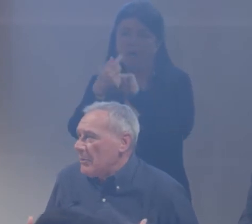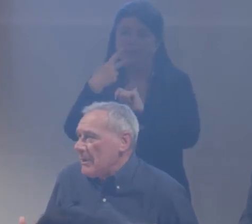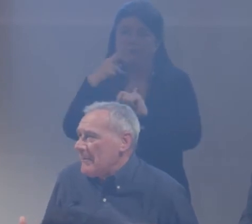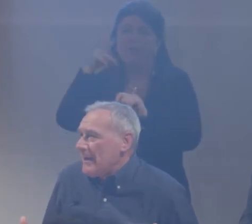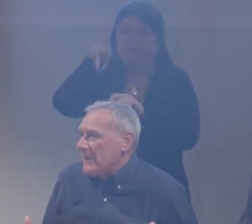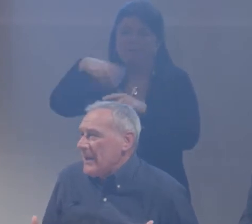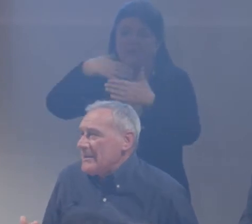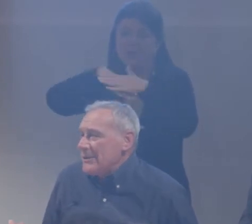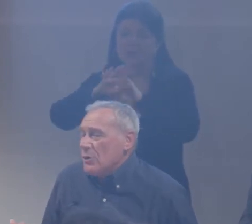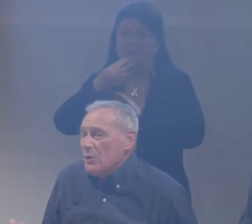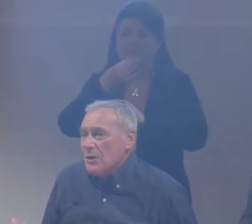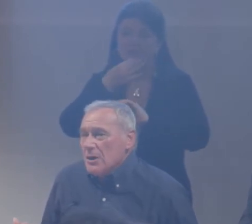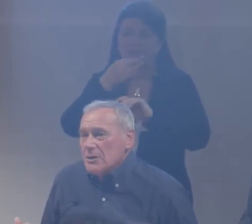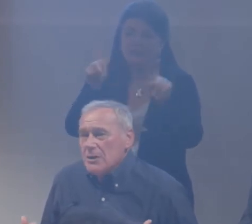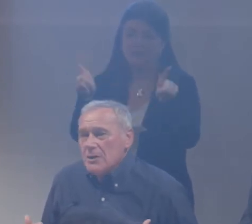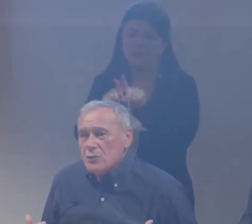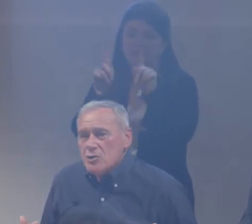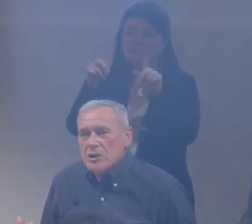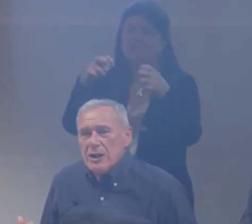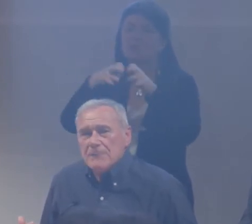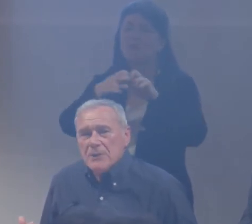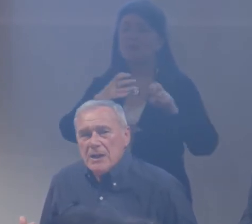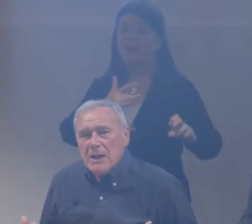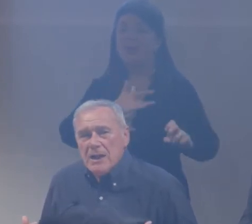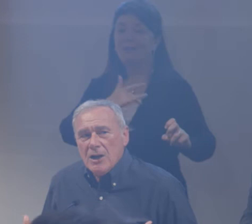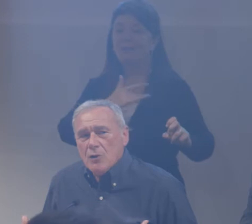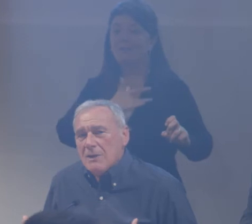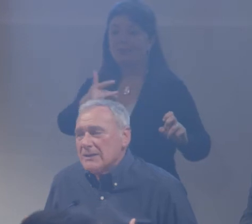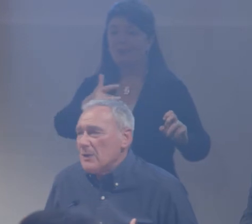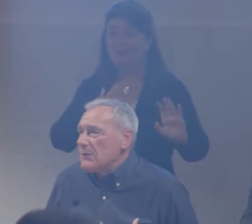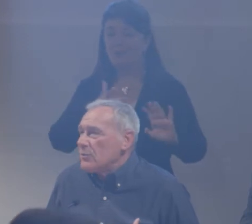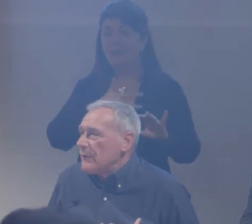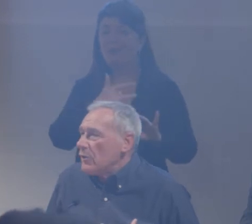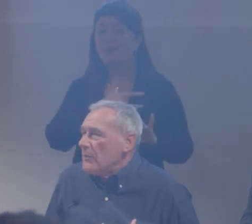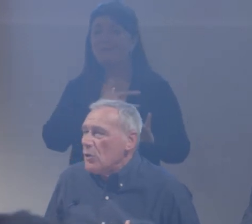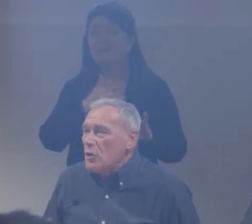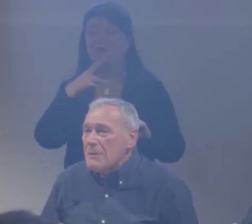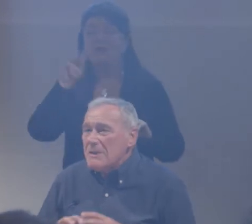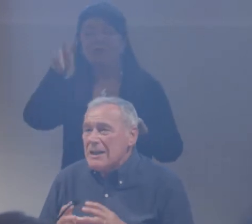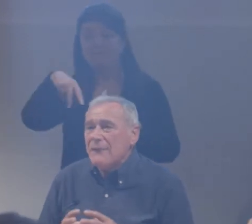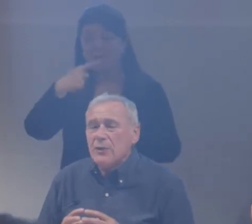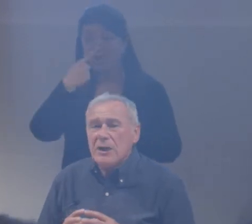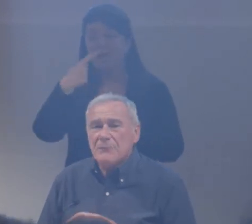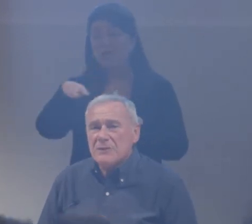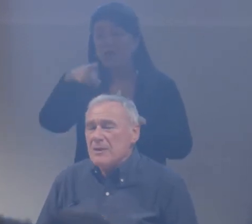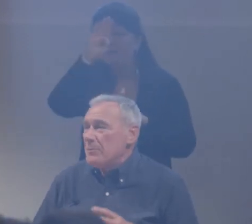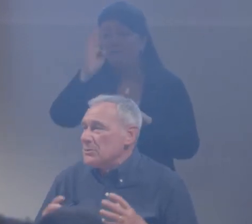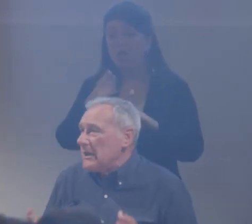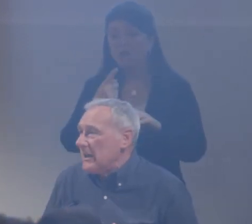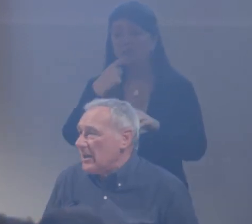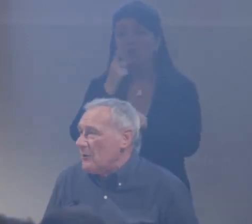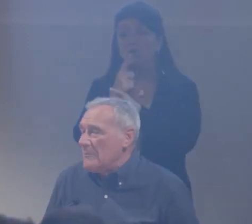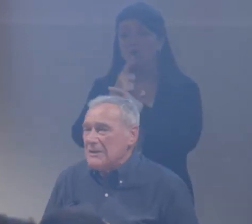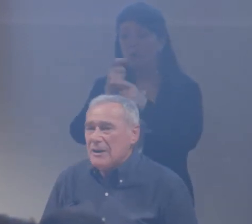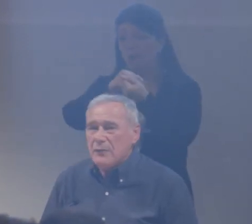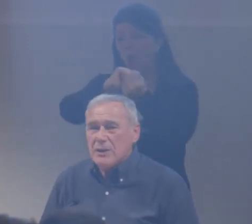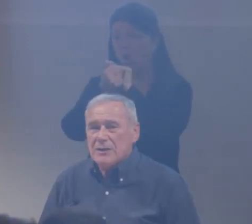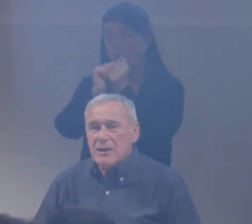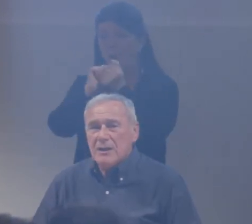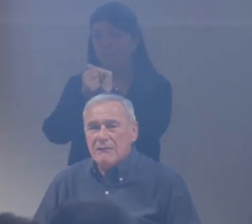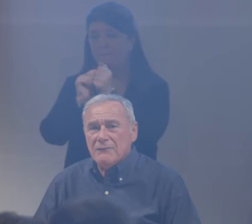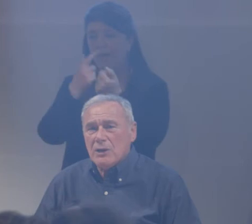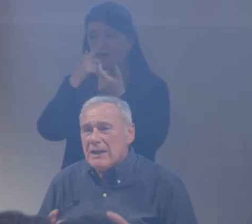un problema etico di riuscire a combattere questo fenomeno come metafora del potere, come